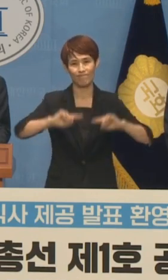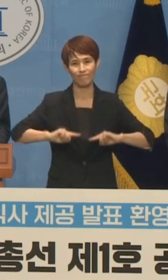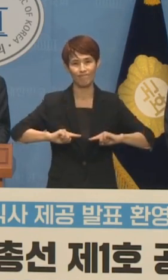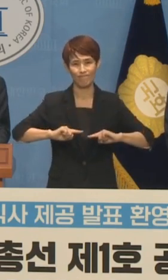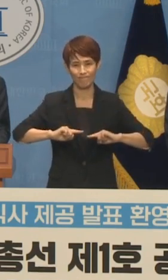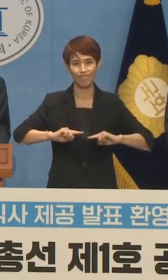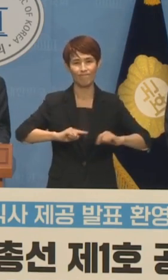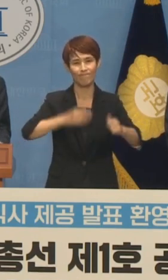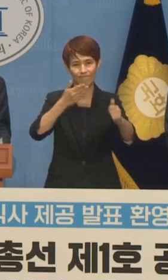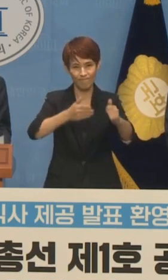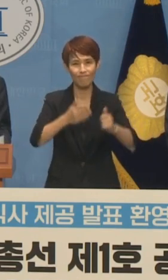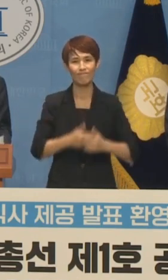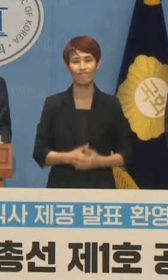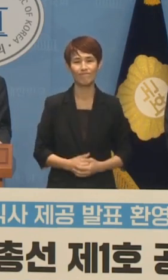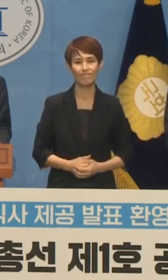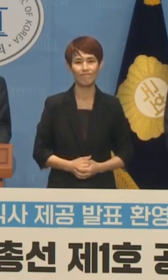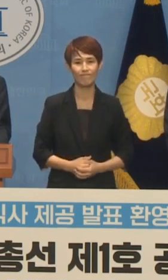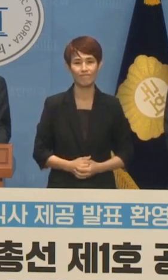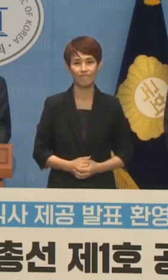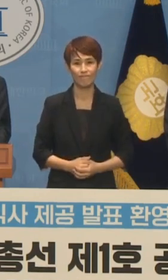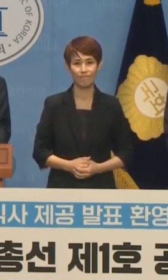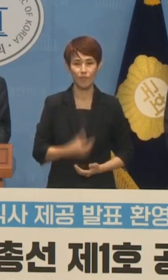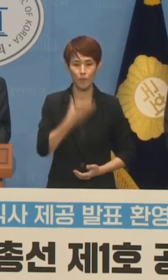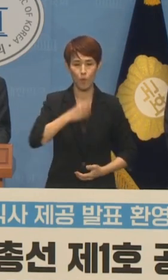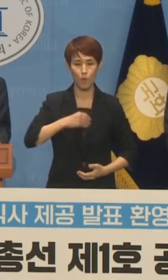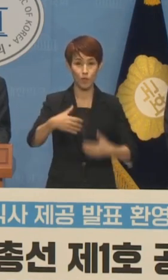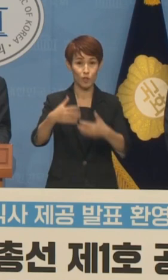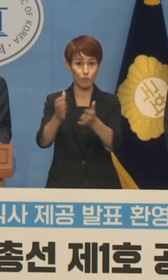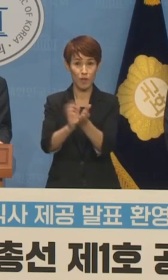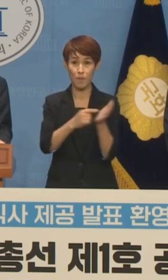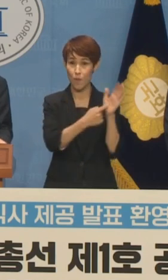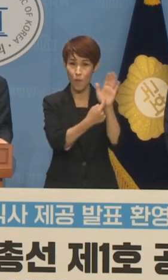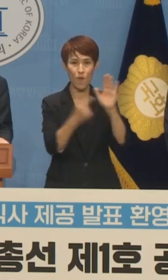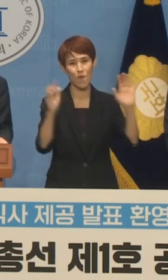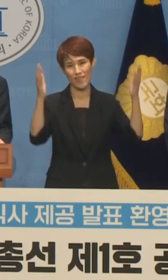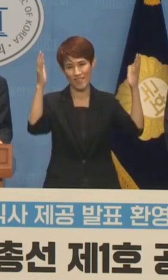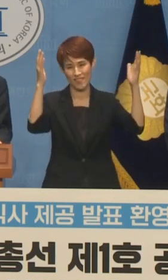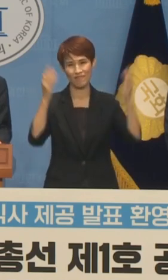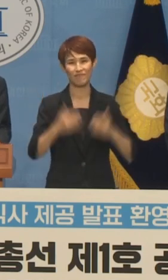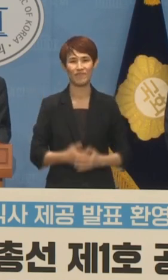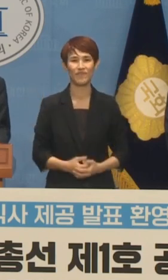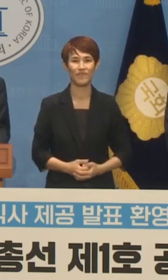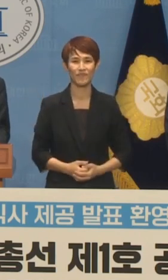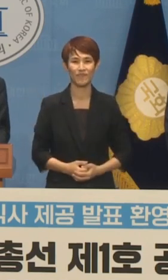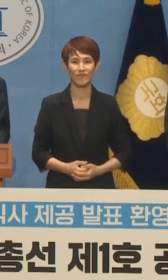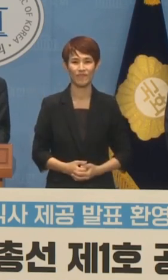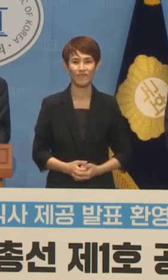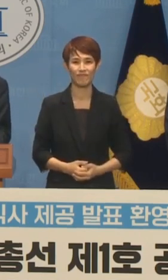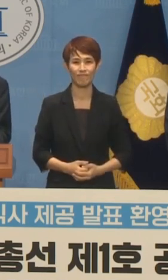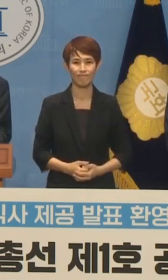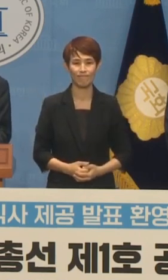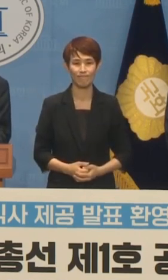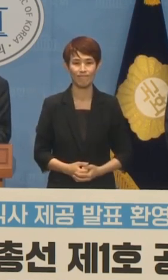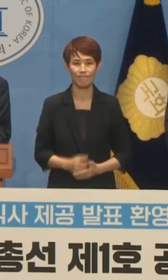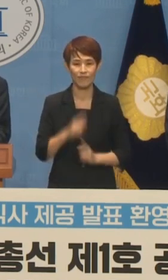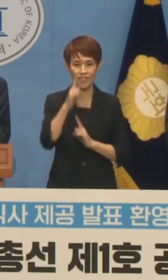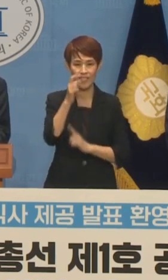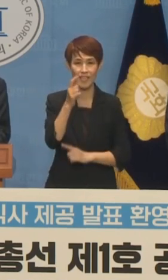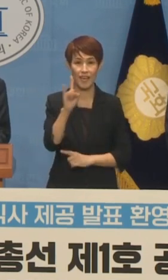것을 다시 한번 부탁드리고 이 보건복지부의 발표에 대해서 환영한다는 말씀드립니다. 오늘 기자회견문은 이혜식